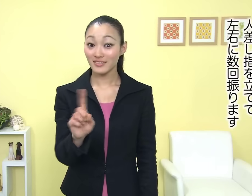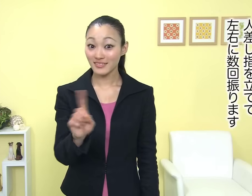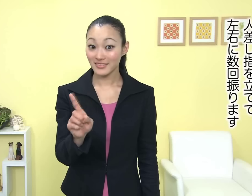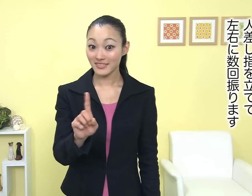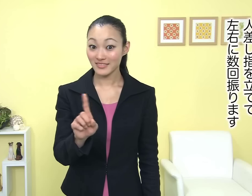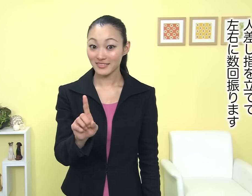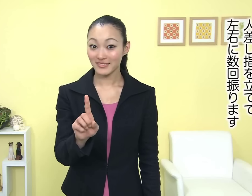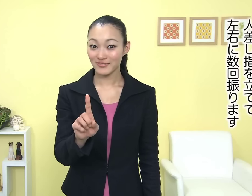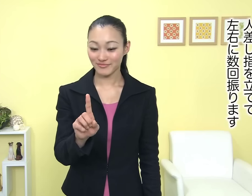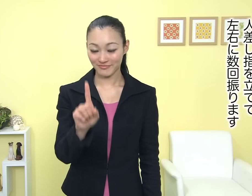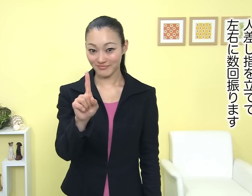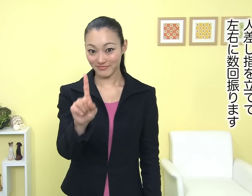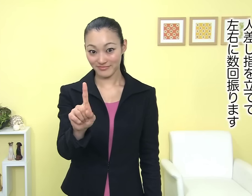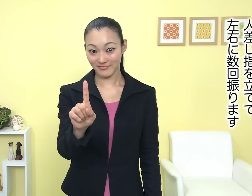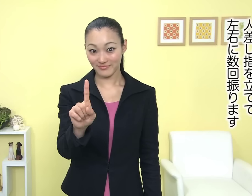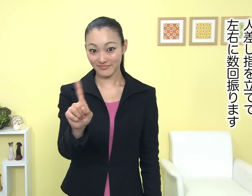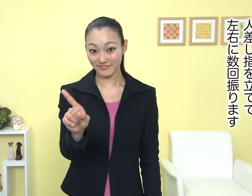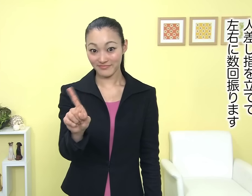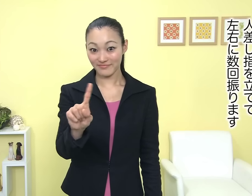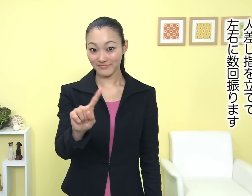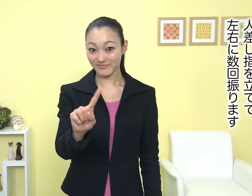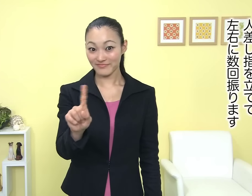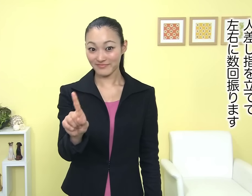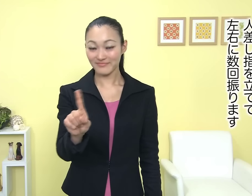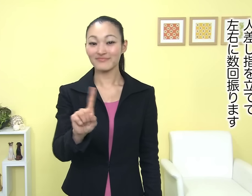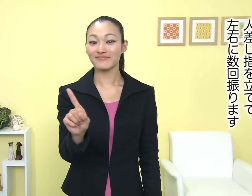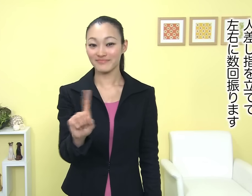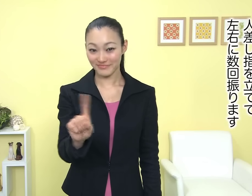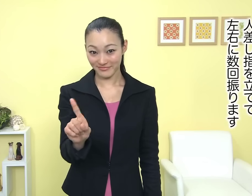人差し指を立てて左右に数回振ります。